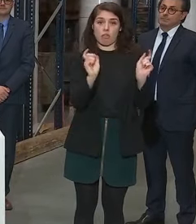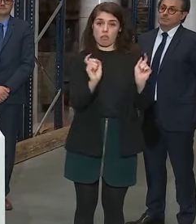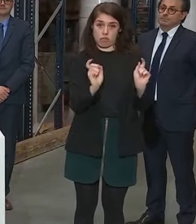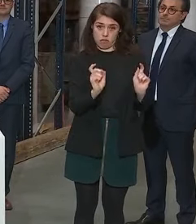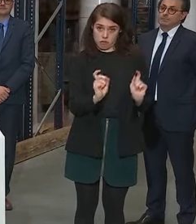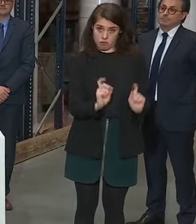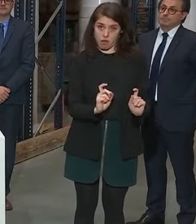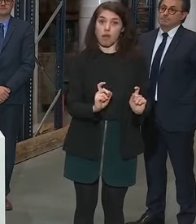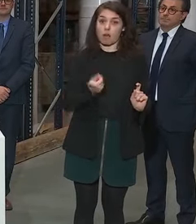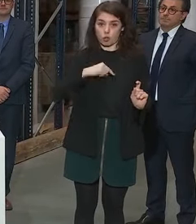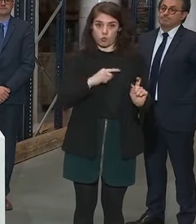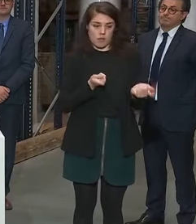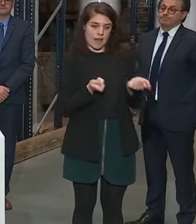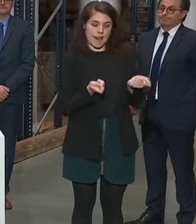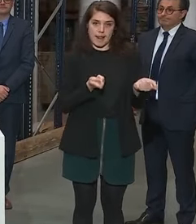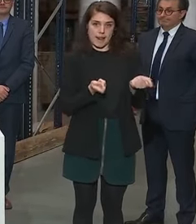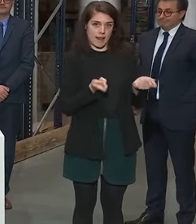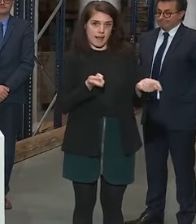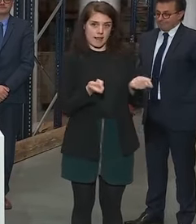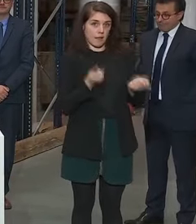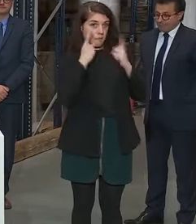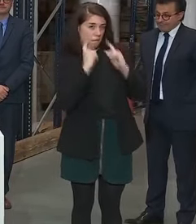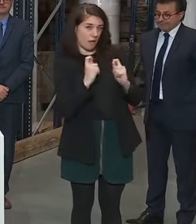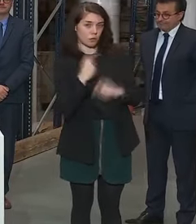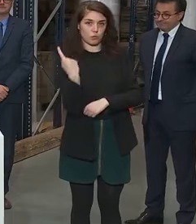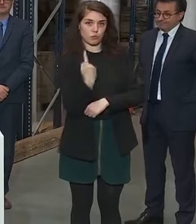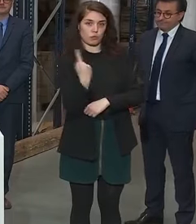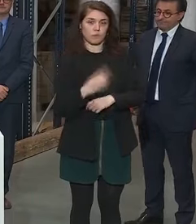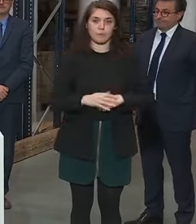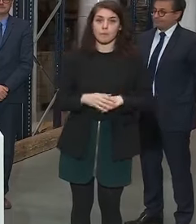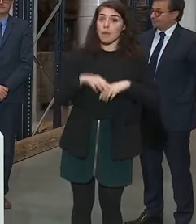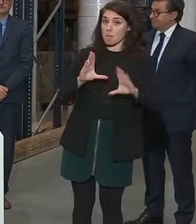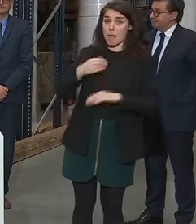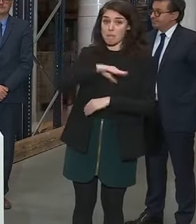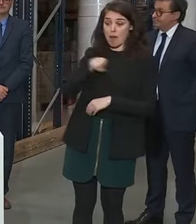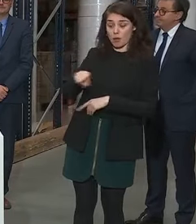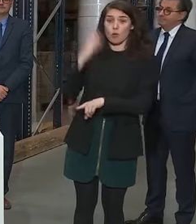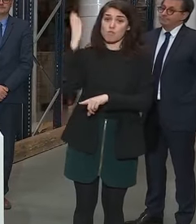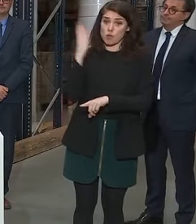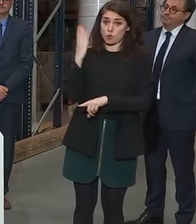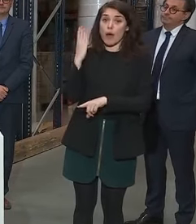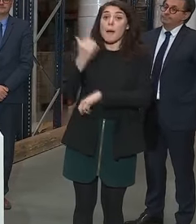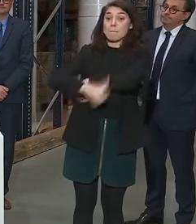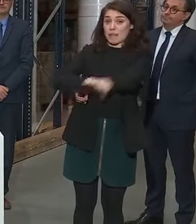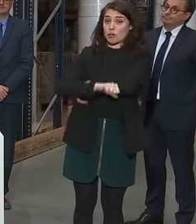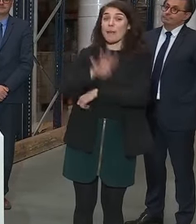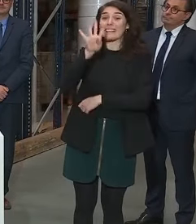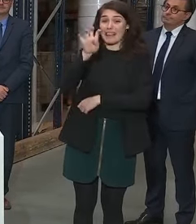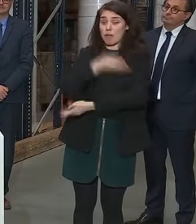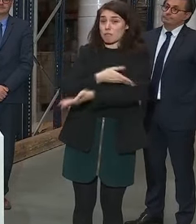nous continuons d'être vigilants. Mais pour faire face à la crise, à ces 40 millions de masques dont nous avons besoin par semaine, au